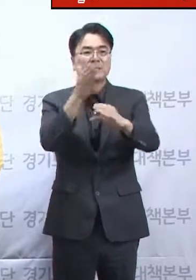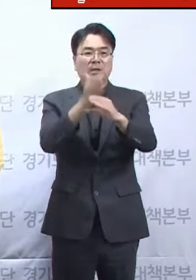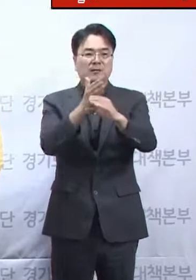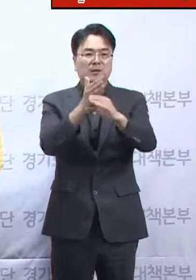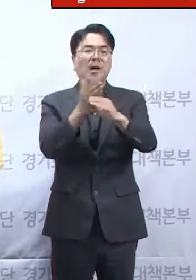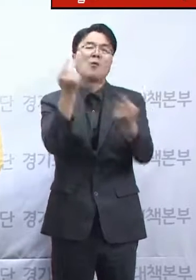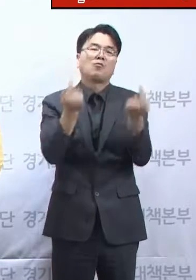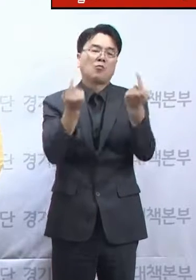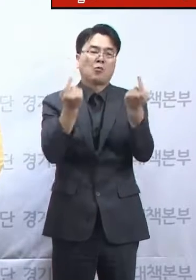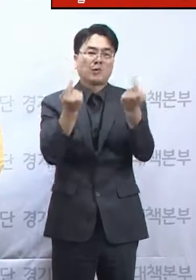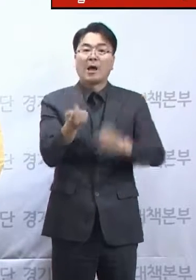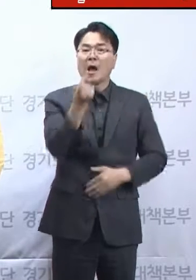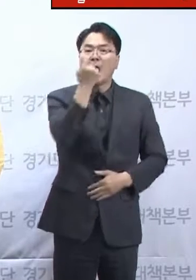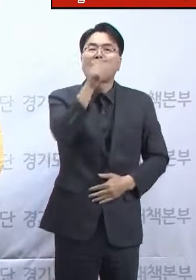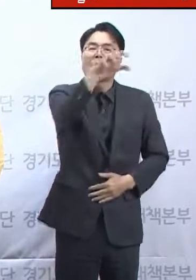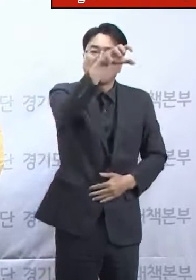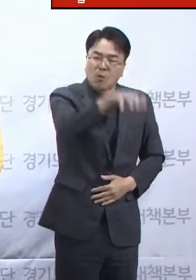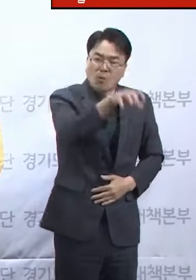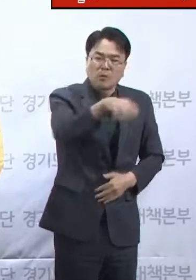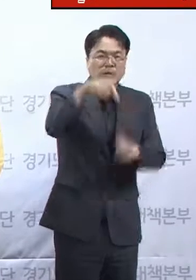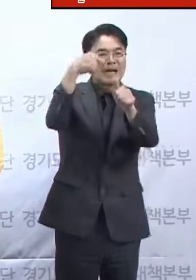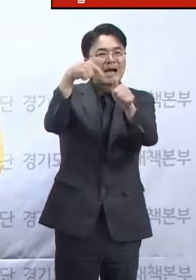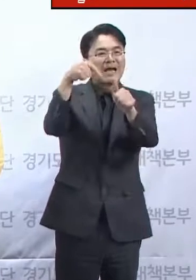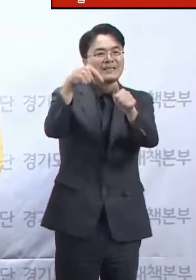문제는 학원 또는 교습소